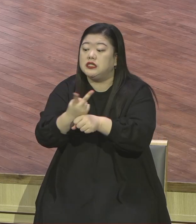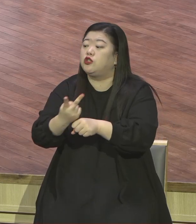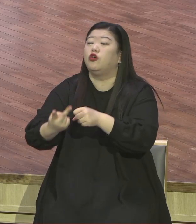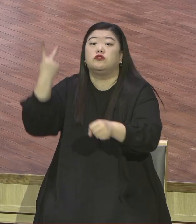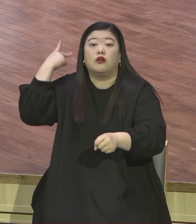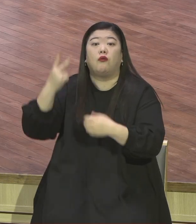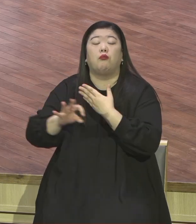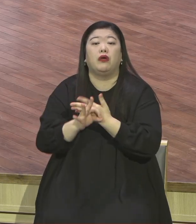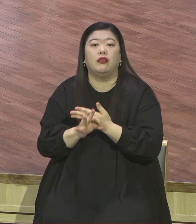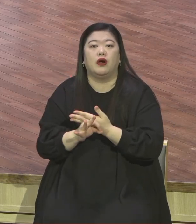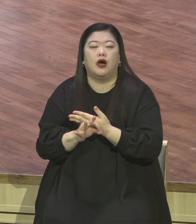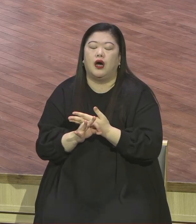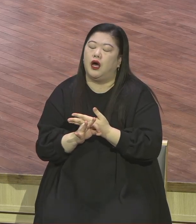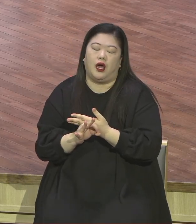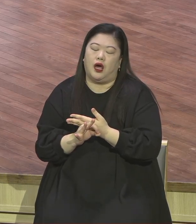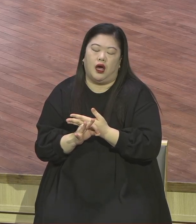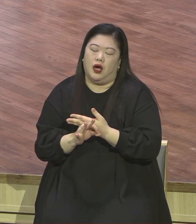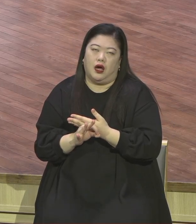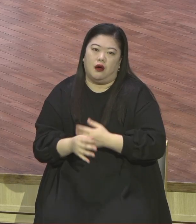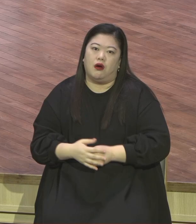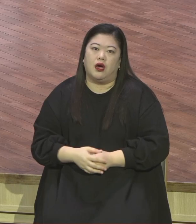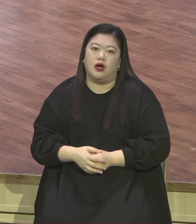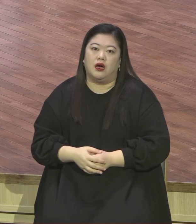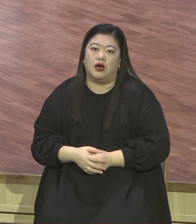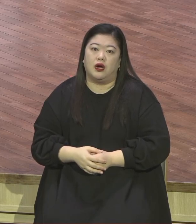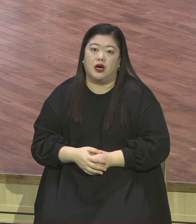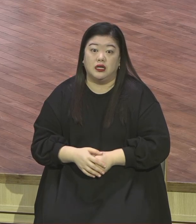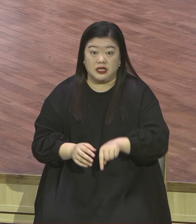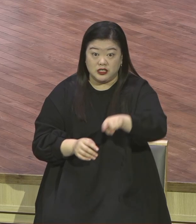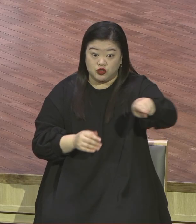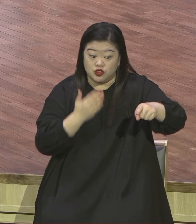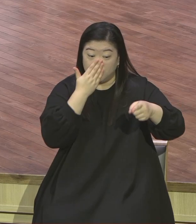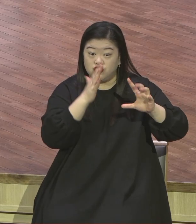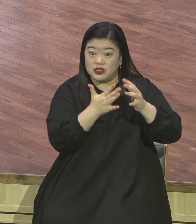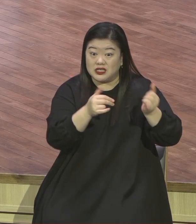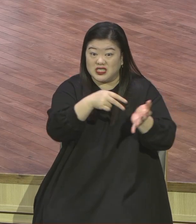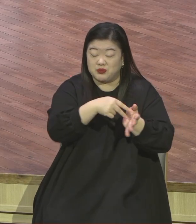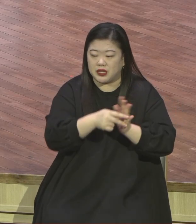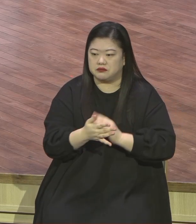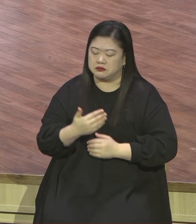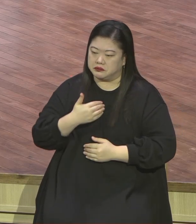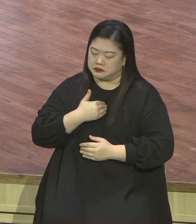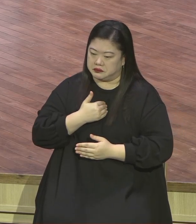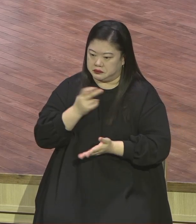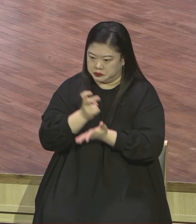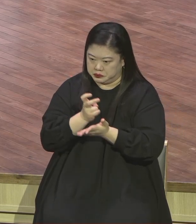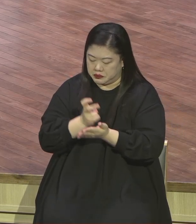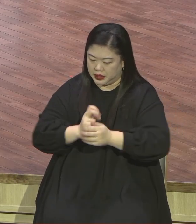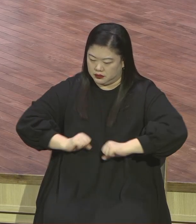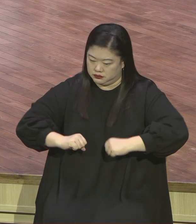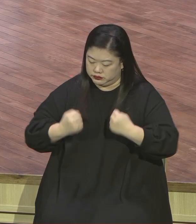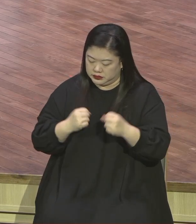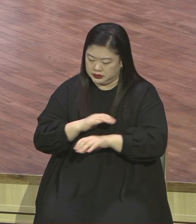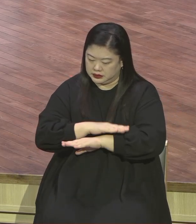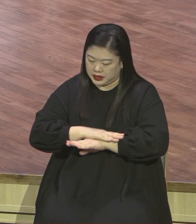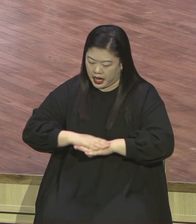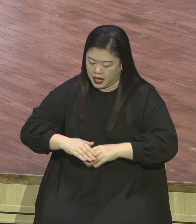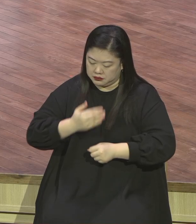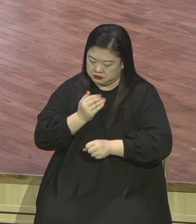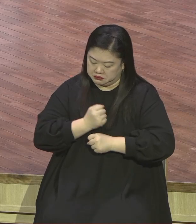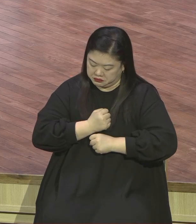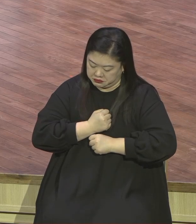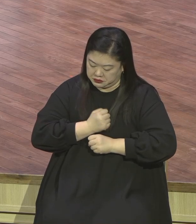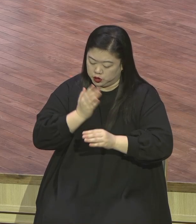그것이 종교생활을 잘한다라고 율법을 잘 지켜서 잘 복받을 것이라고 그렇게 생각을 하고 있습니다.